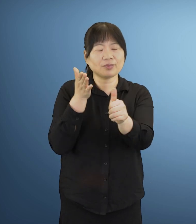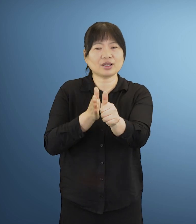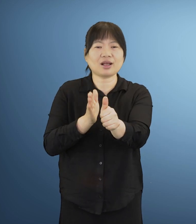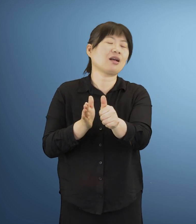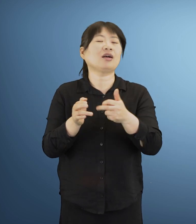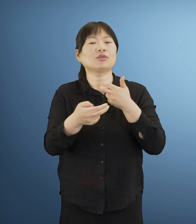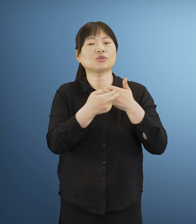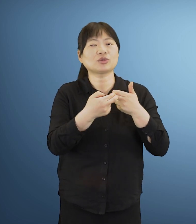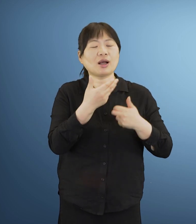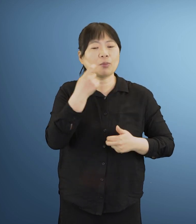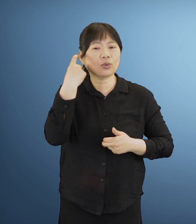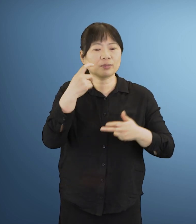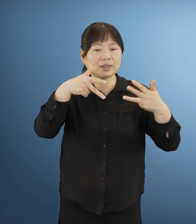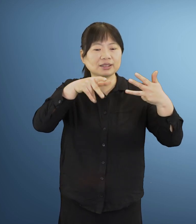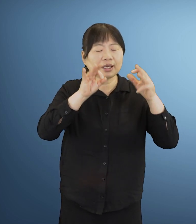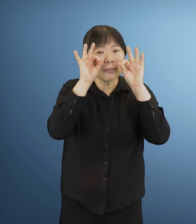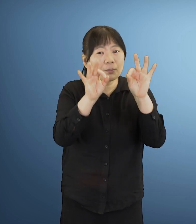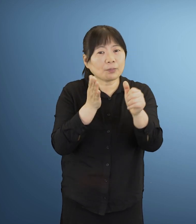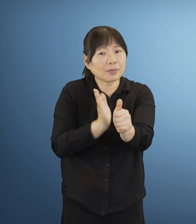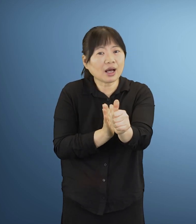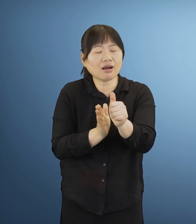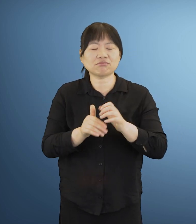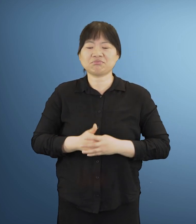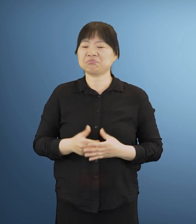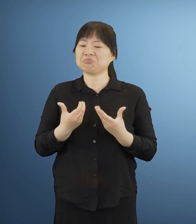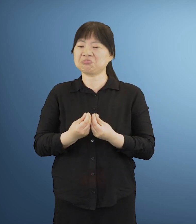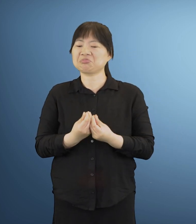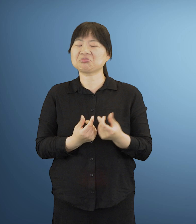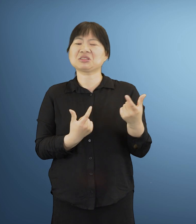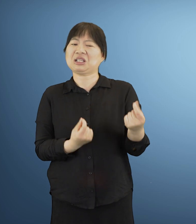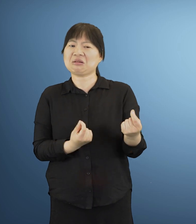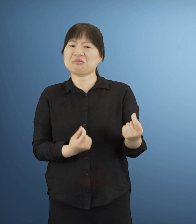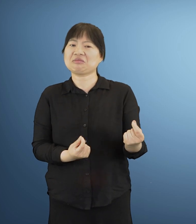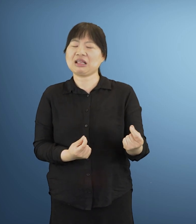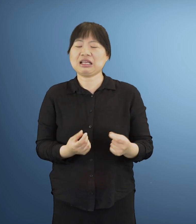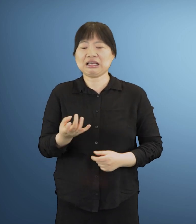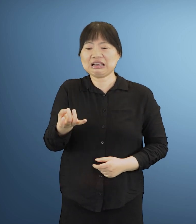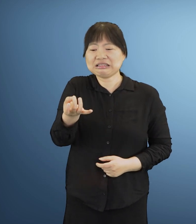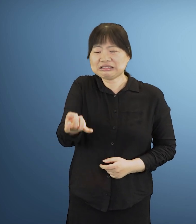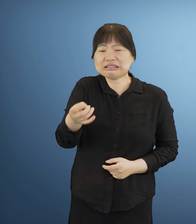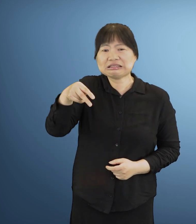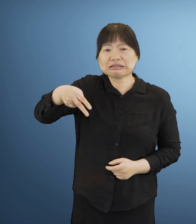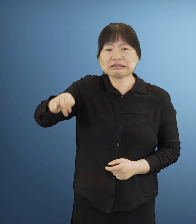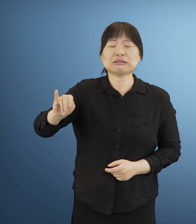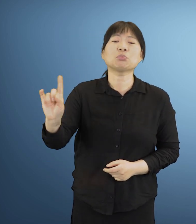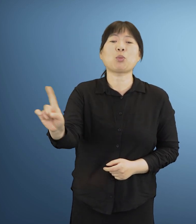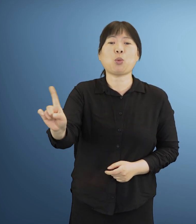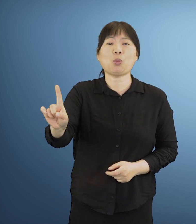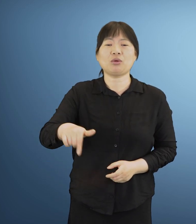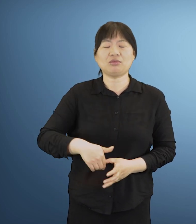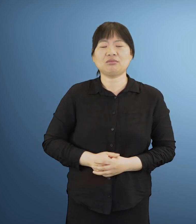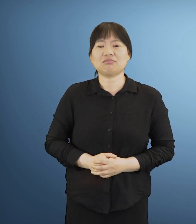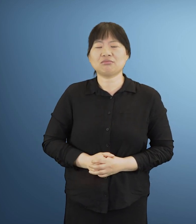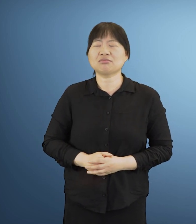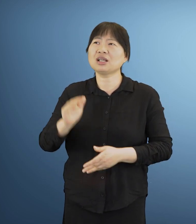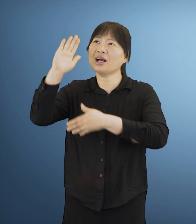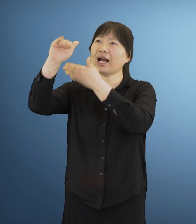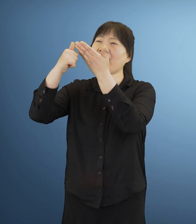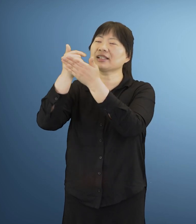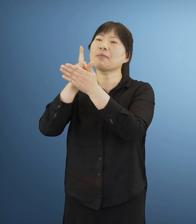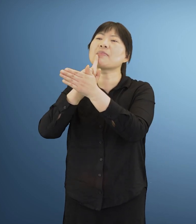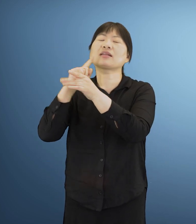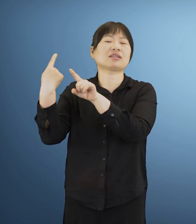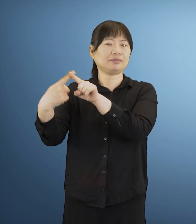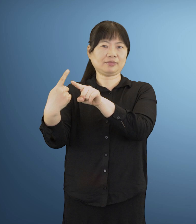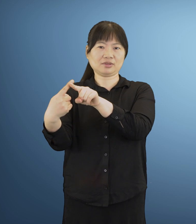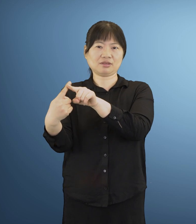누가복음 8장. 이 비유는 이러하니라. 씨는 뭐요? 하나님의